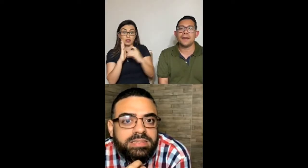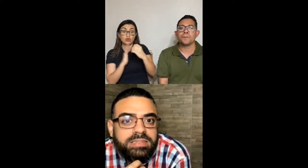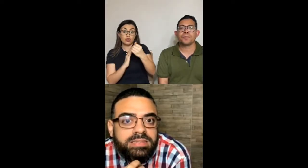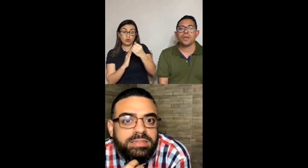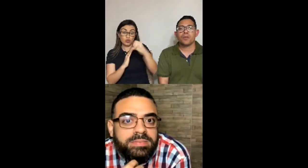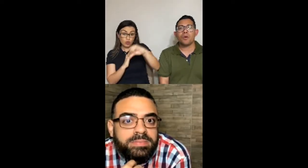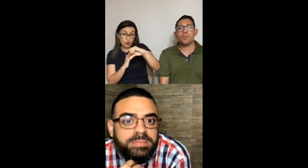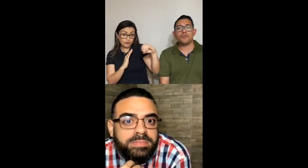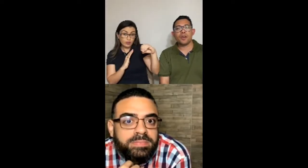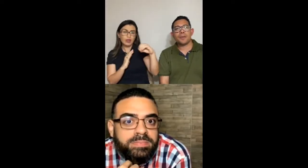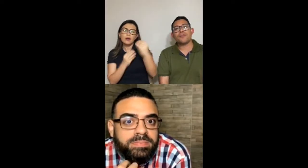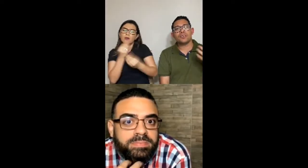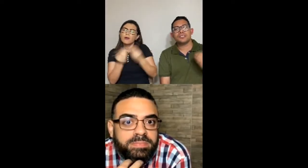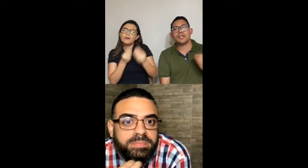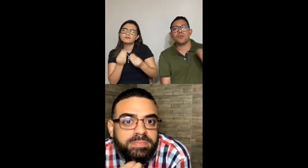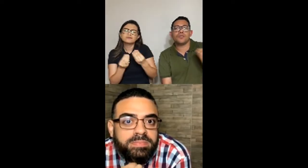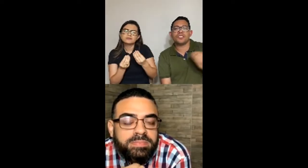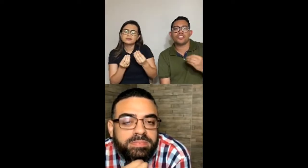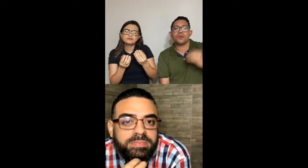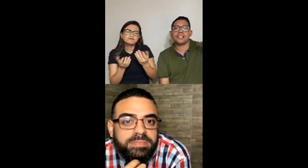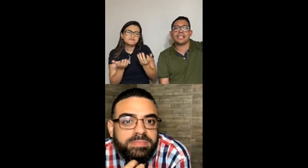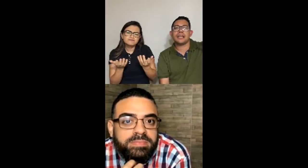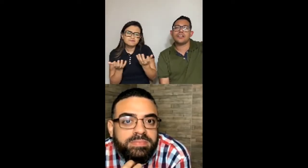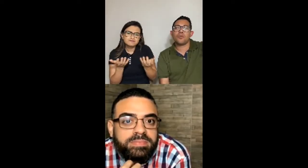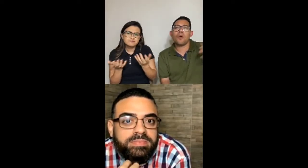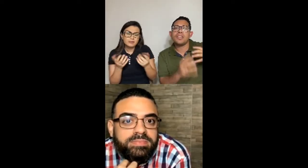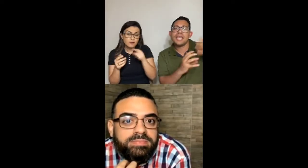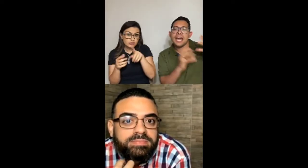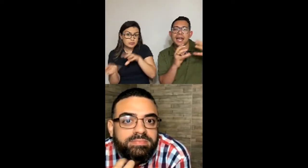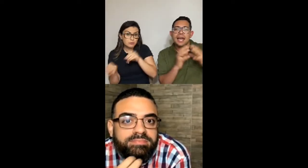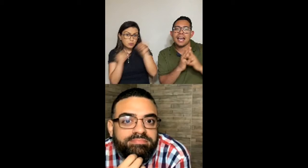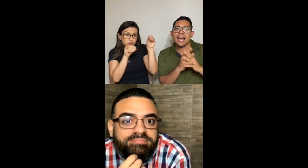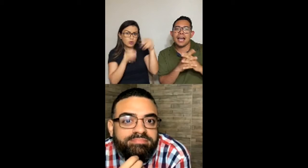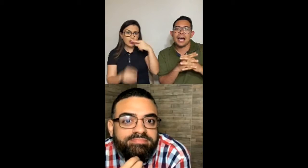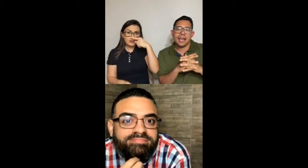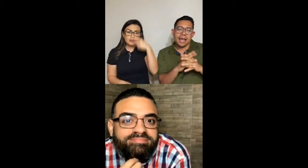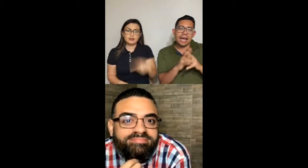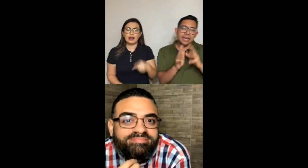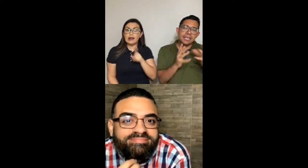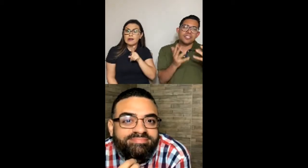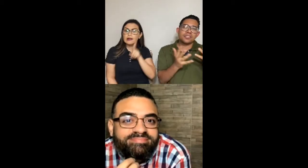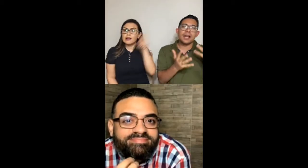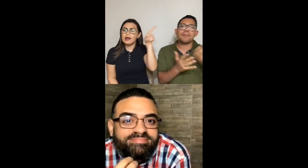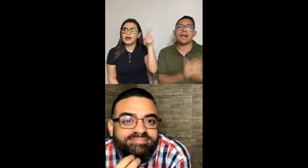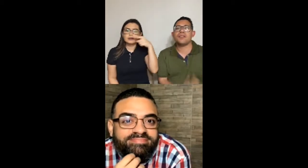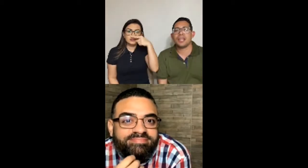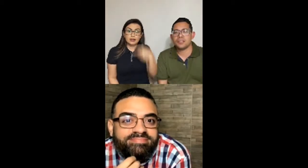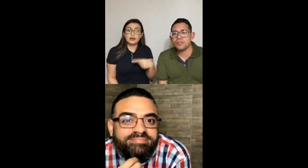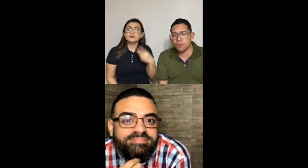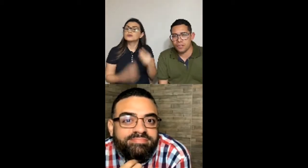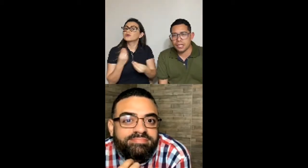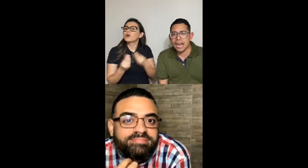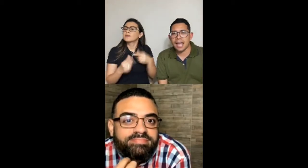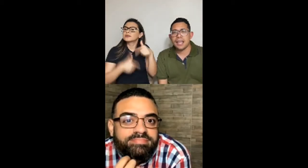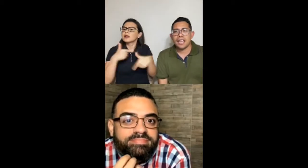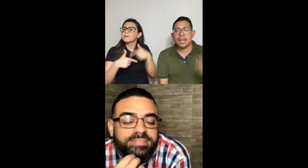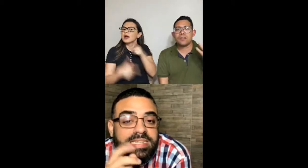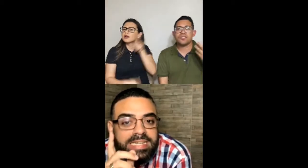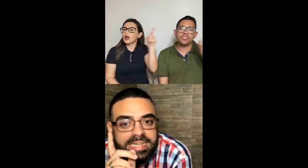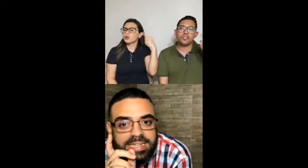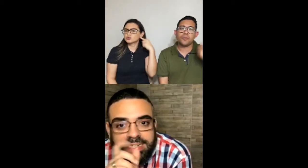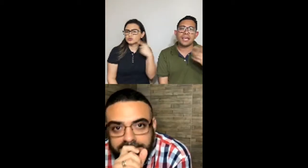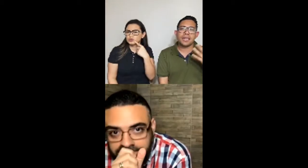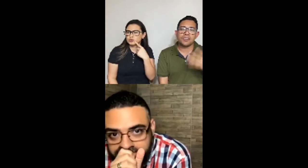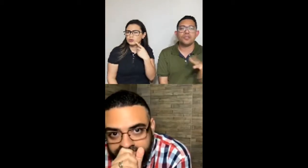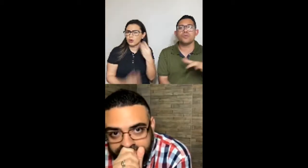né? Como que foi para você quando você chegou na Tailândia? Qual que era a linha de trabalho que era desenvolvida lá? Era no